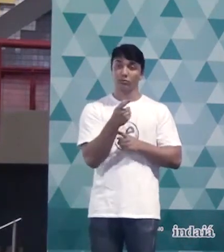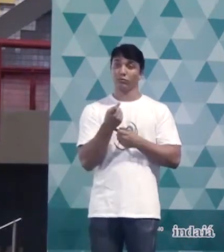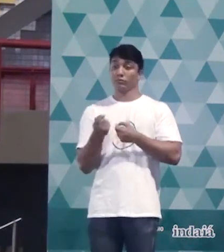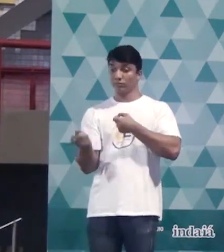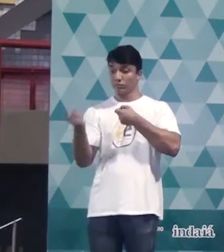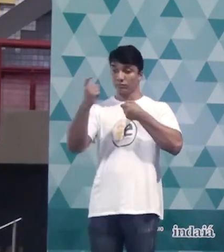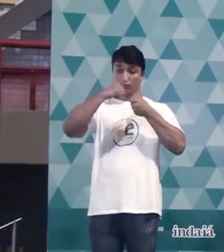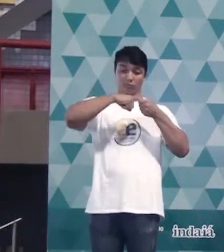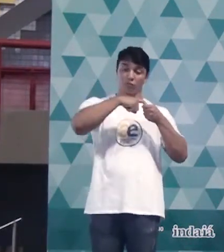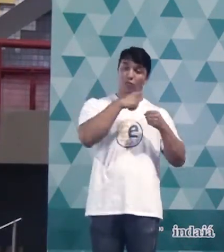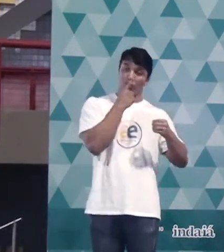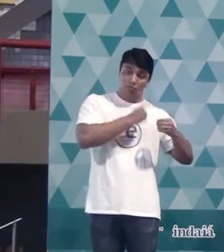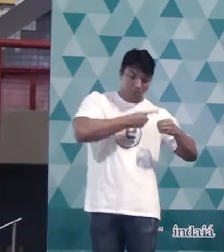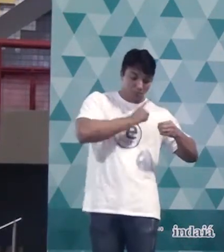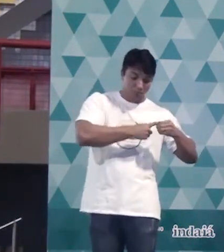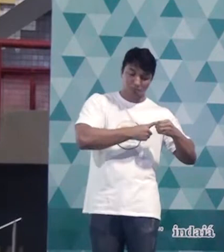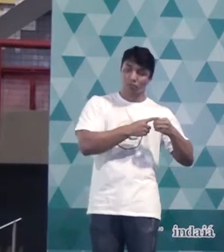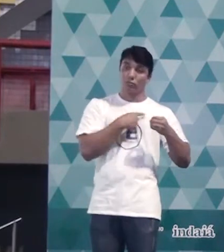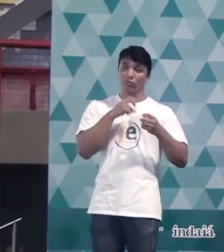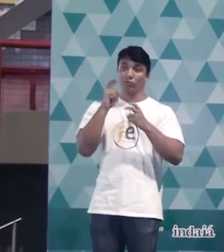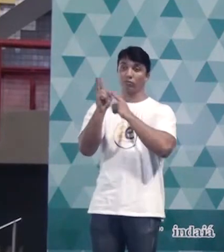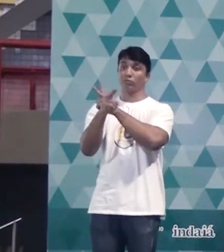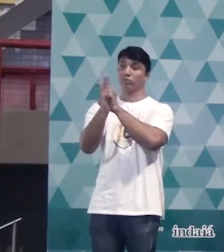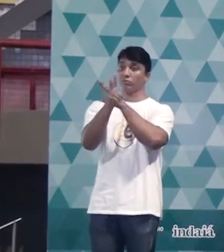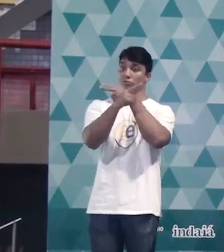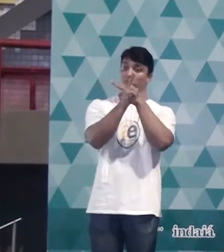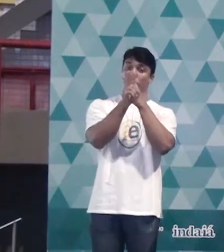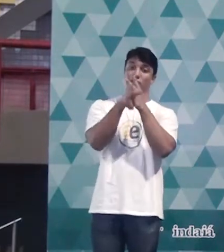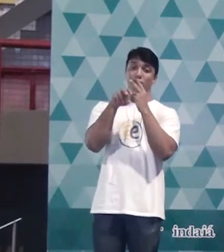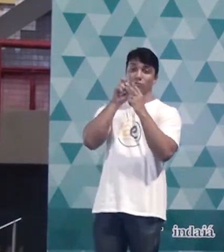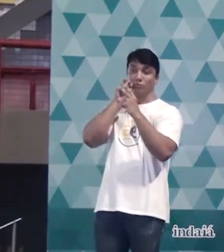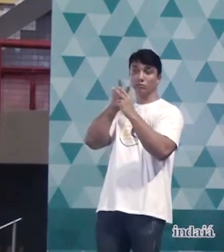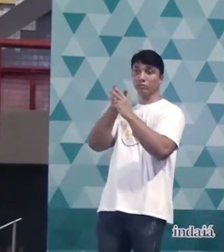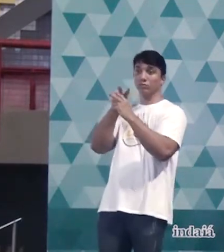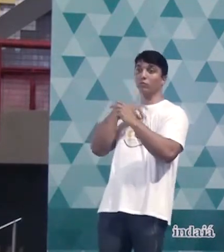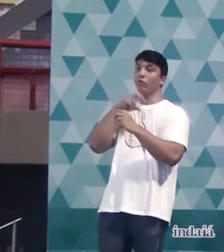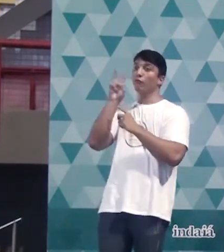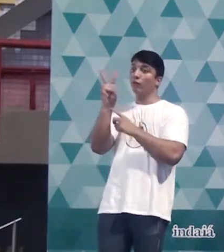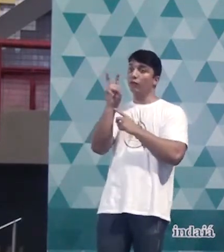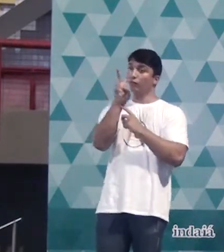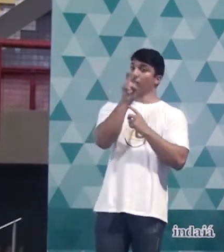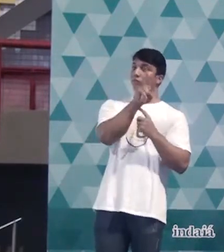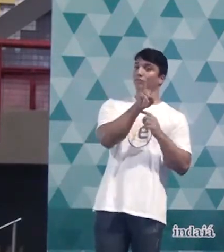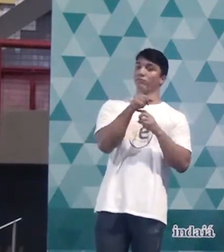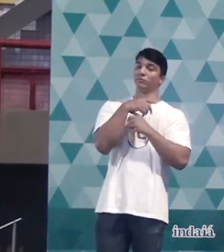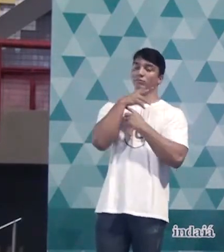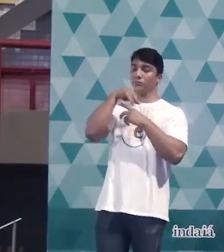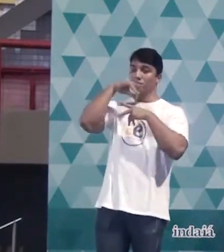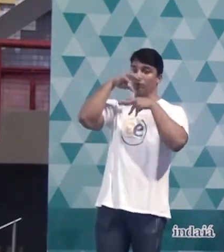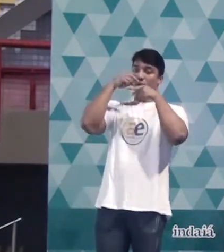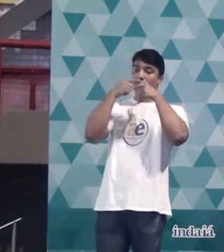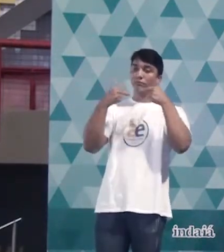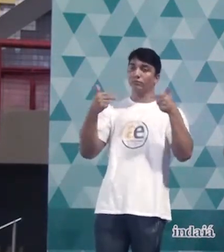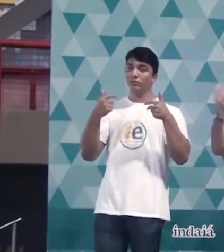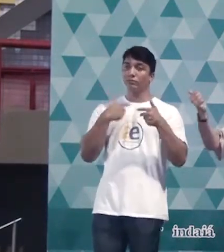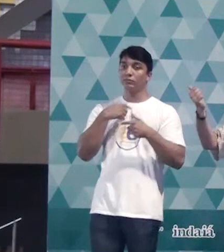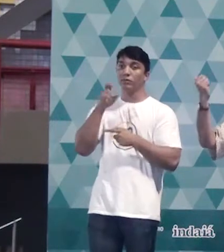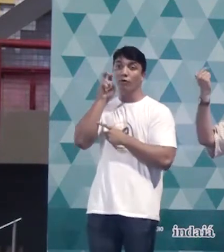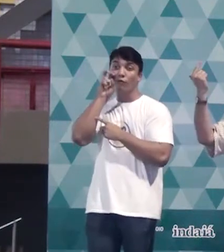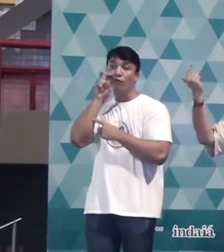ficar nesta cidade, eu não vou voltar pro sertão. Pois vejo vir vindo no vento o cheiro da nova estação.